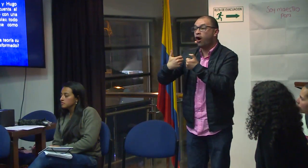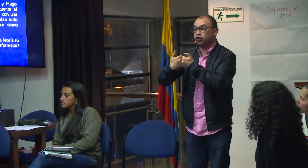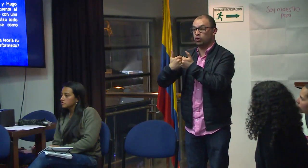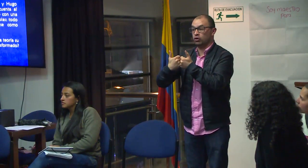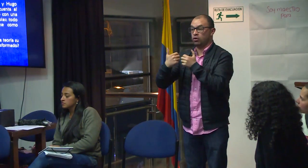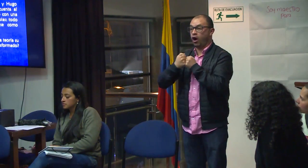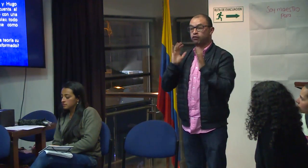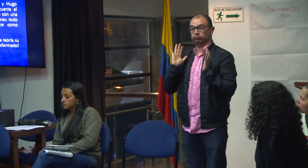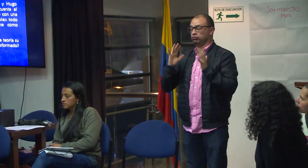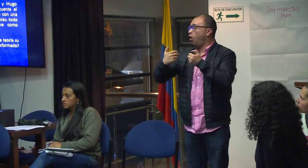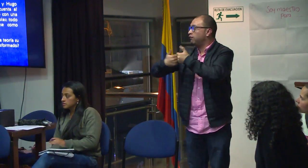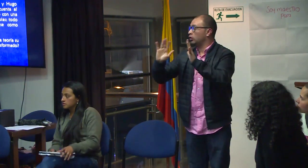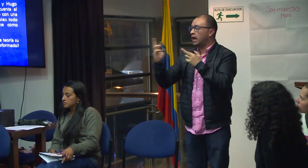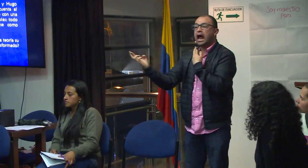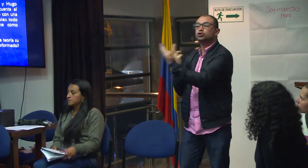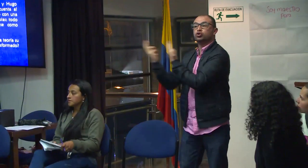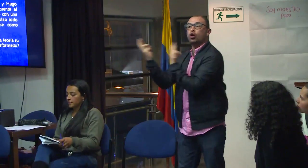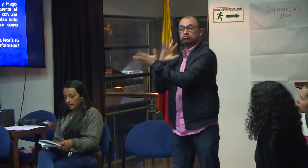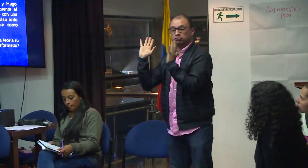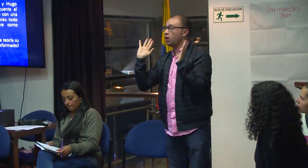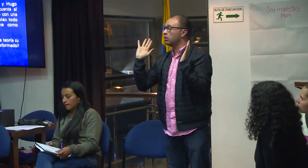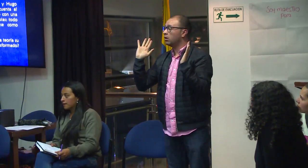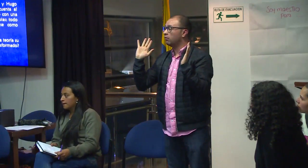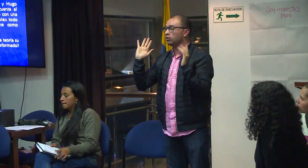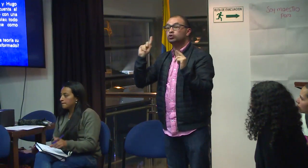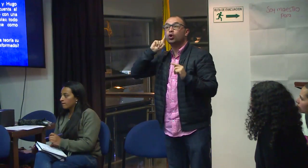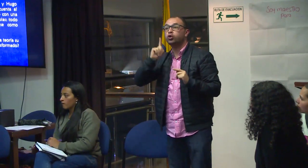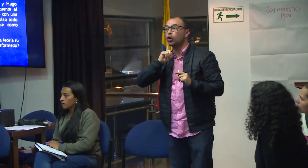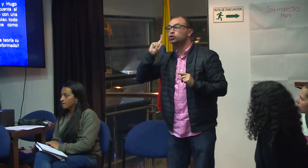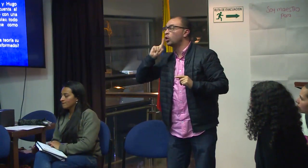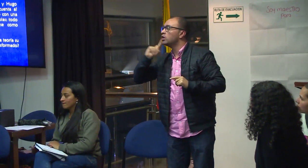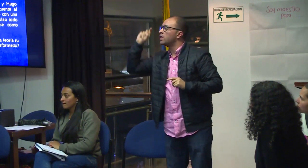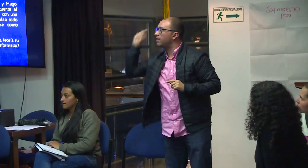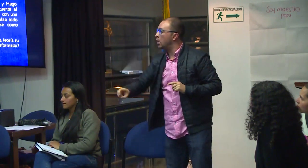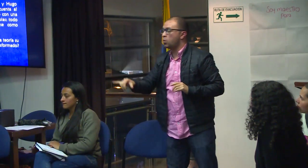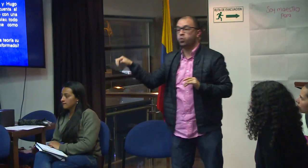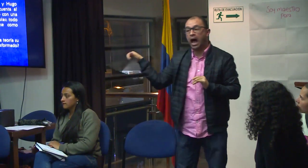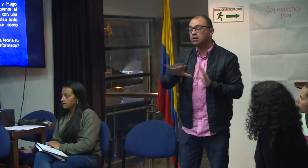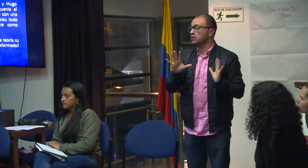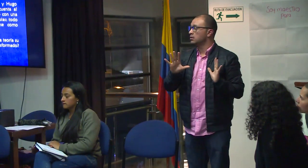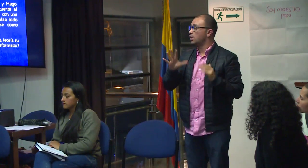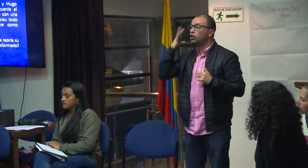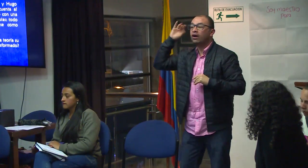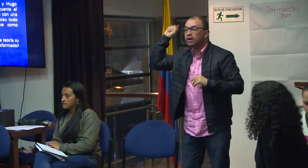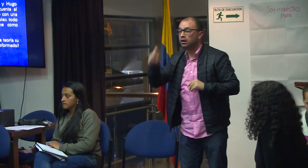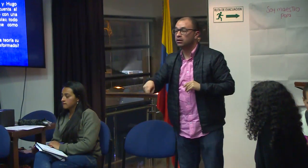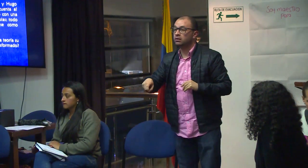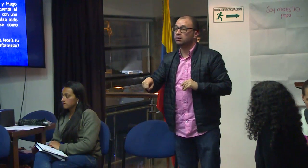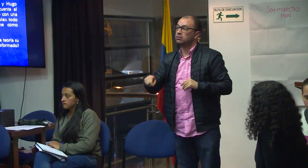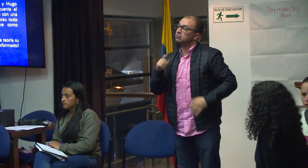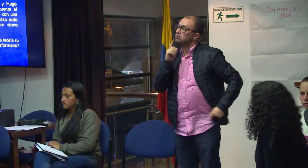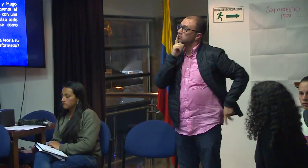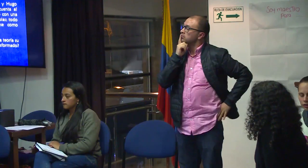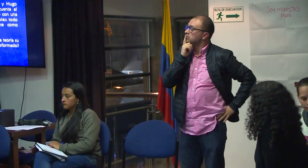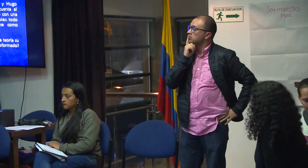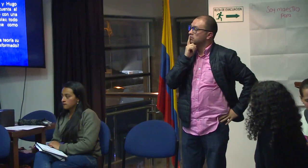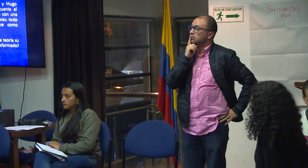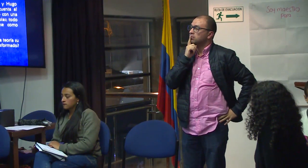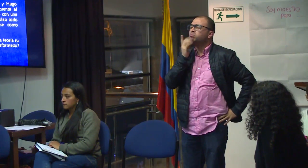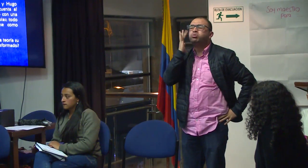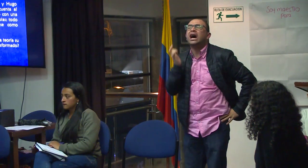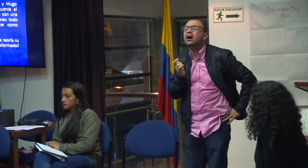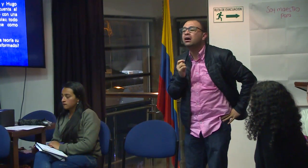Pero es importante, lo sordo, en las imágenes de sordo, si pusiéramos las diferentes imágenes del sordo, ¿todos son iguales? ¿Todos los oyentes